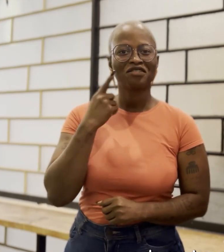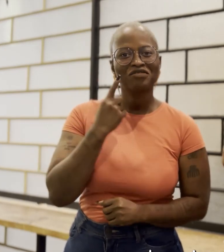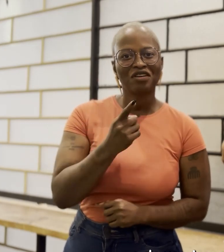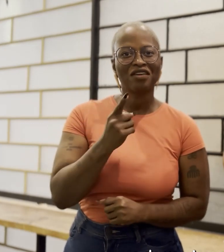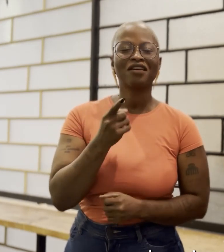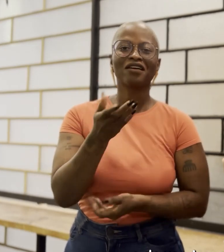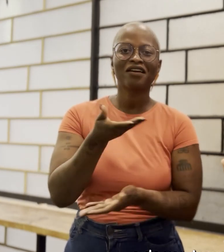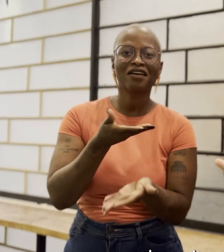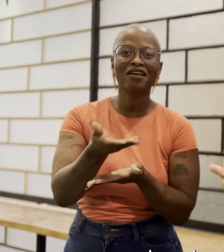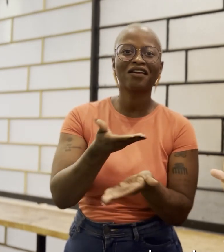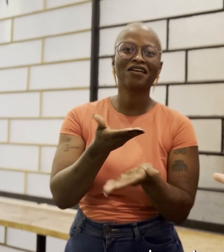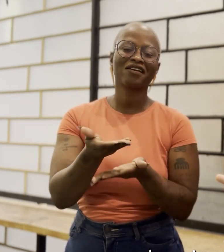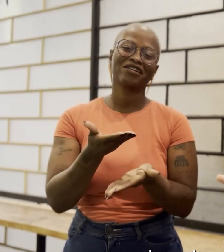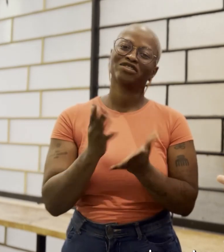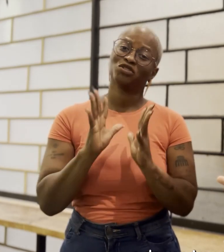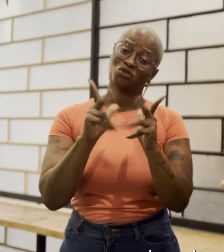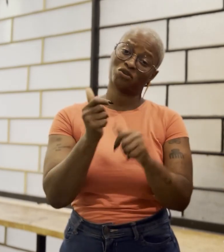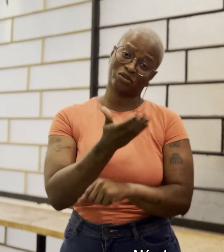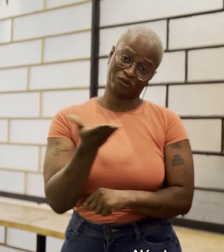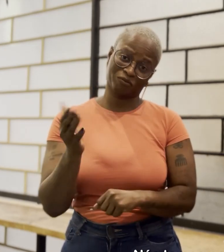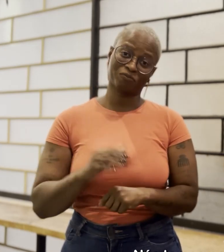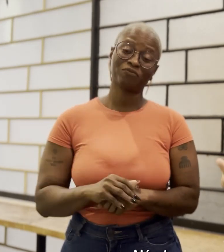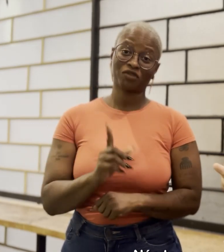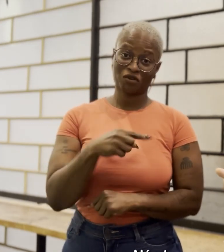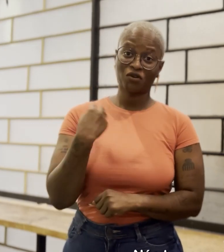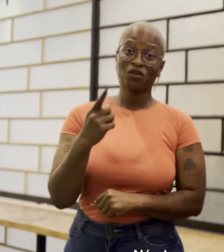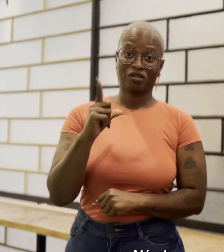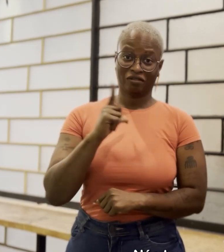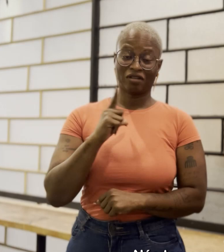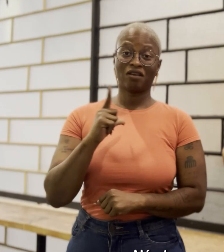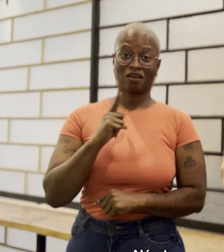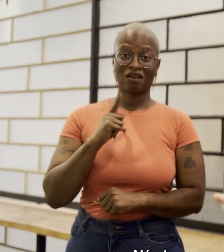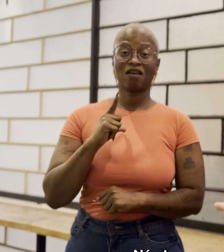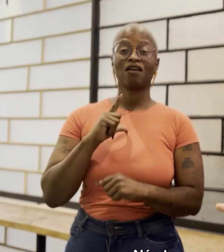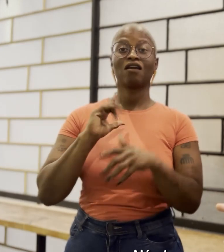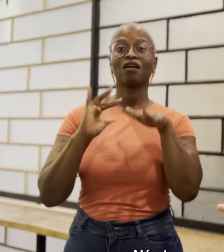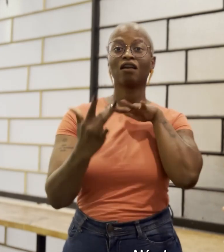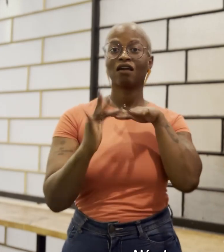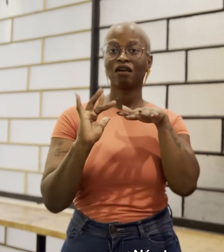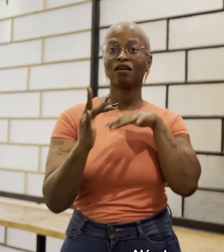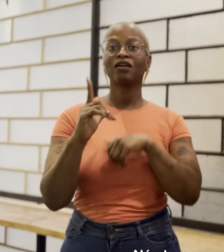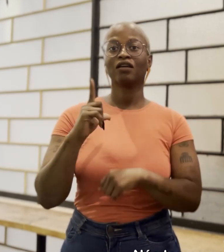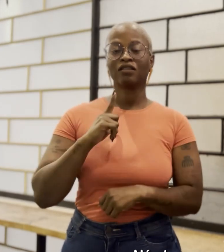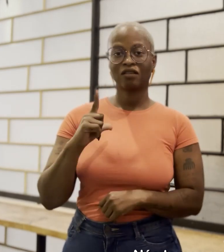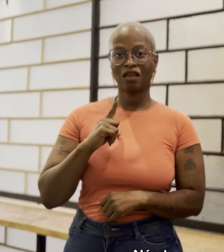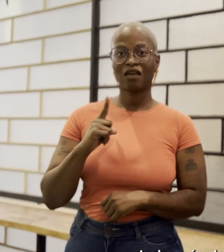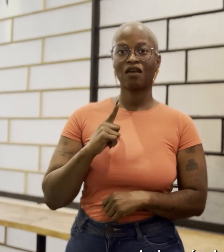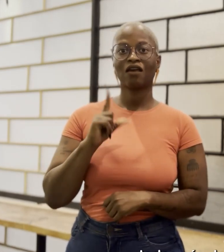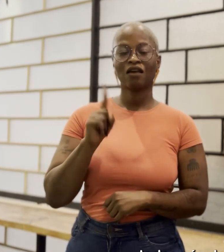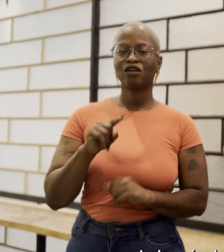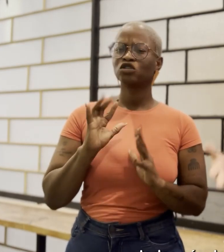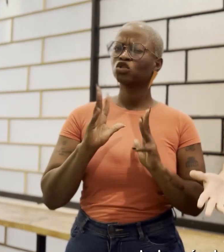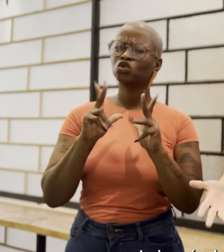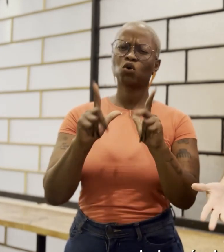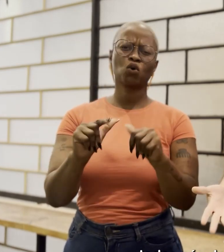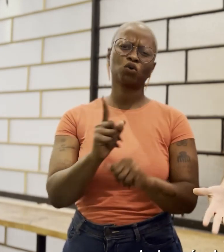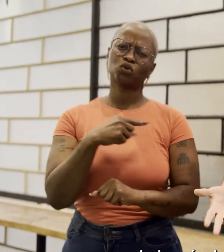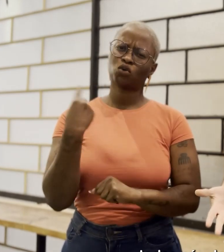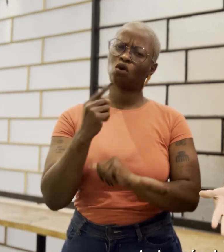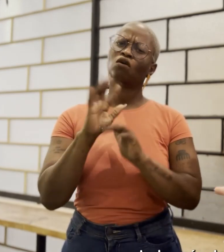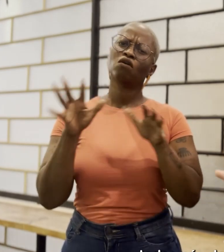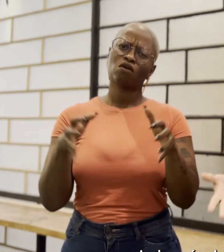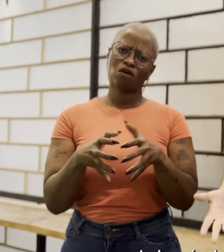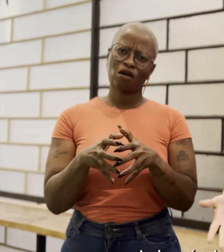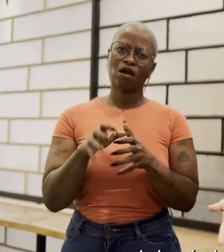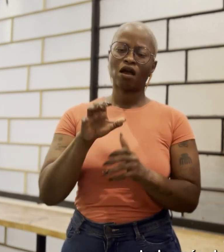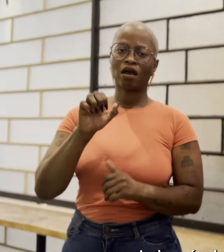de trocar com todos vocês. Nós temos nossas redes sociais, todos nós da equipe